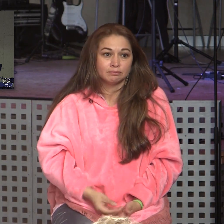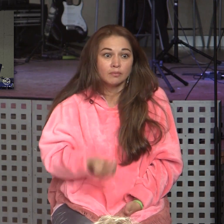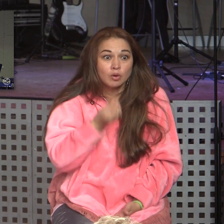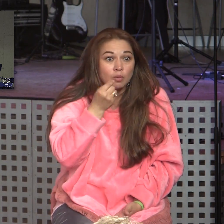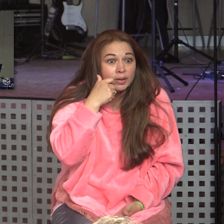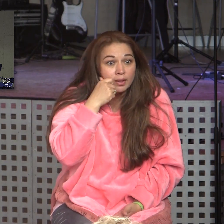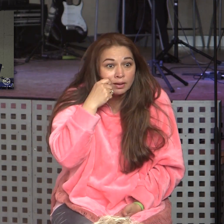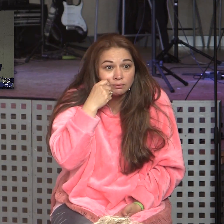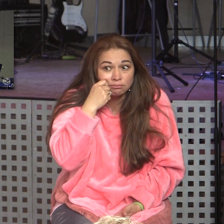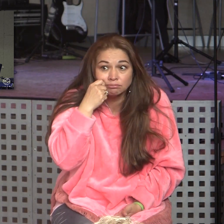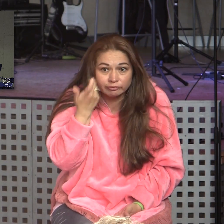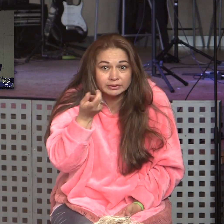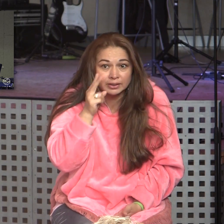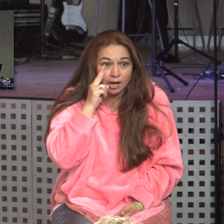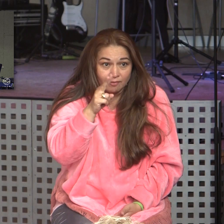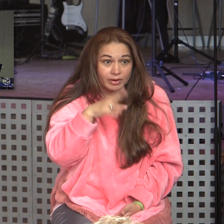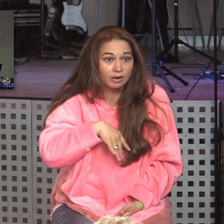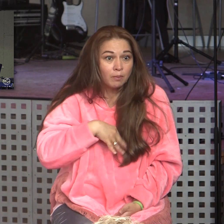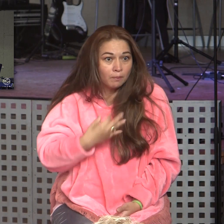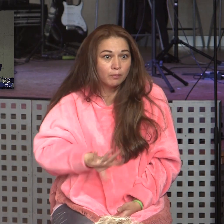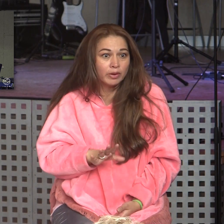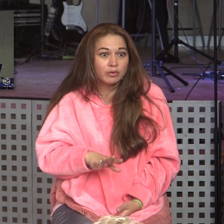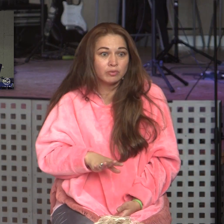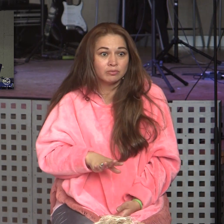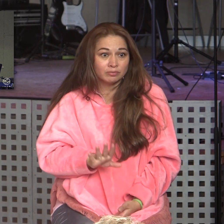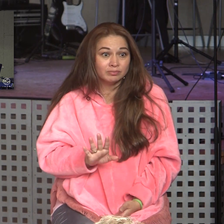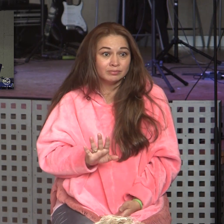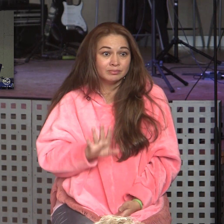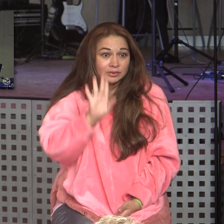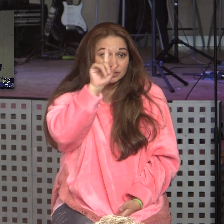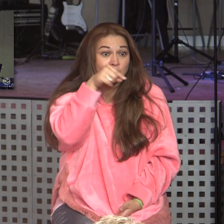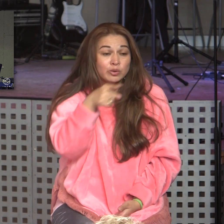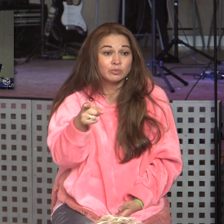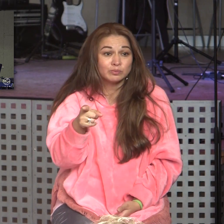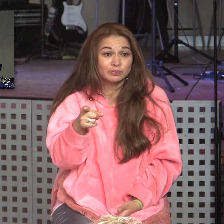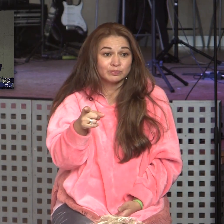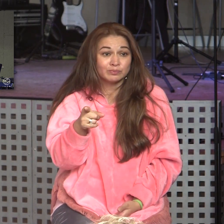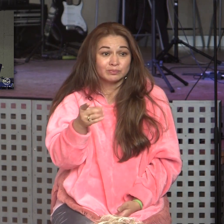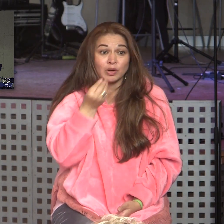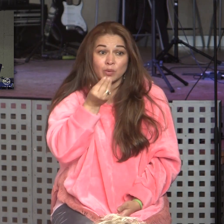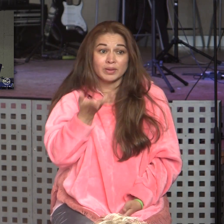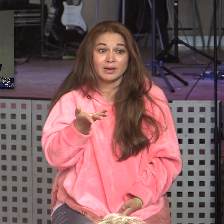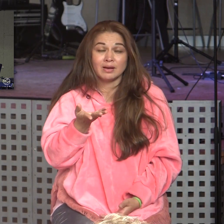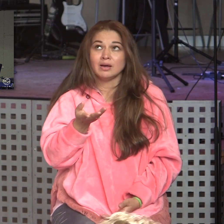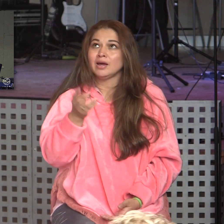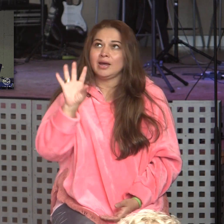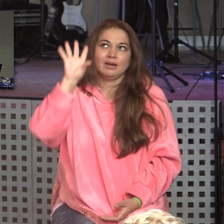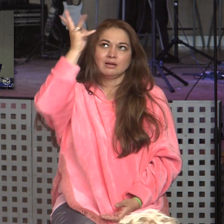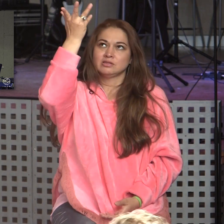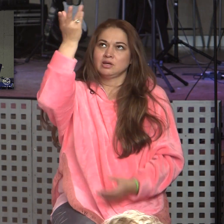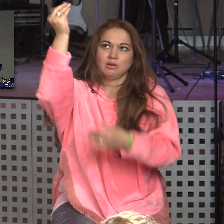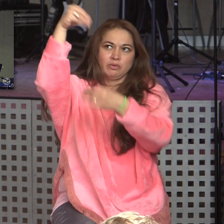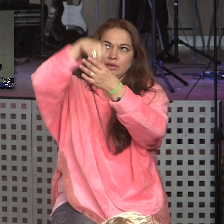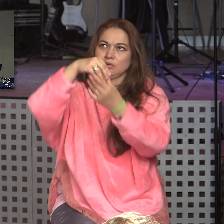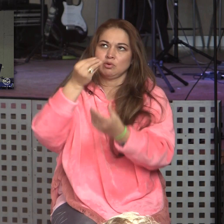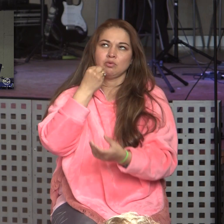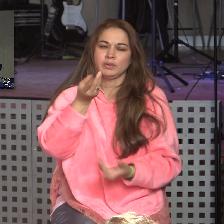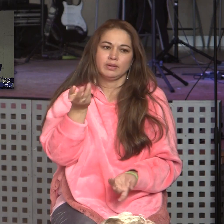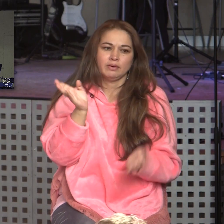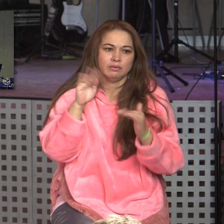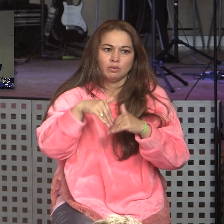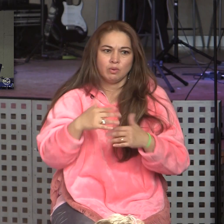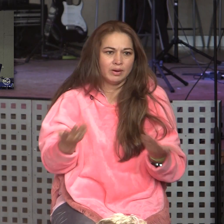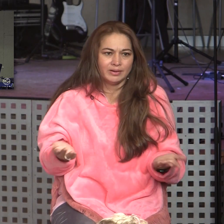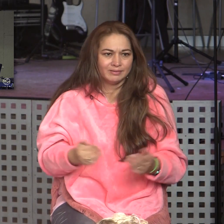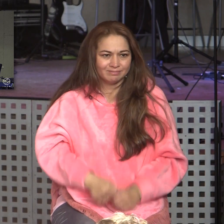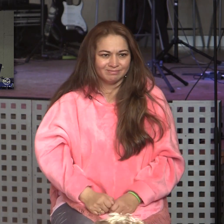y esas cosas que son invisibles. Bien, vamos a ver un ejemplo. y ahora ya